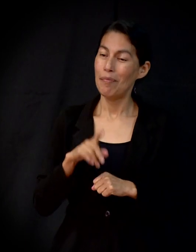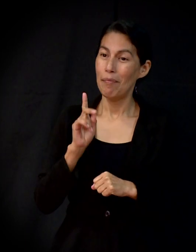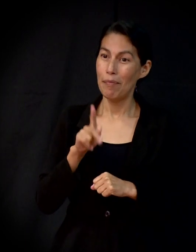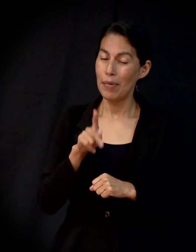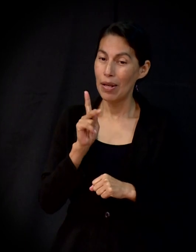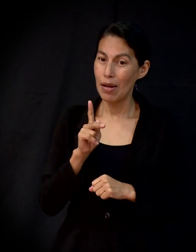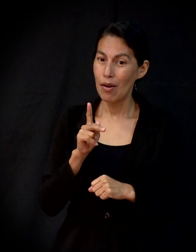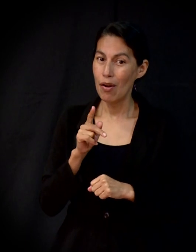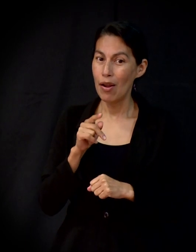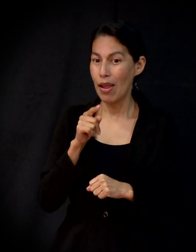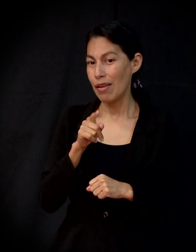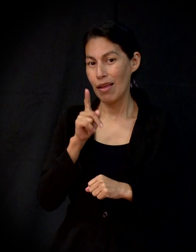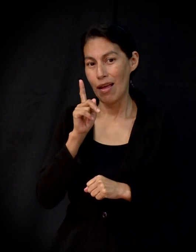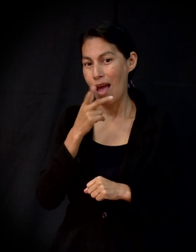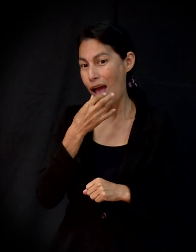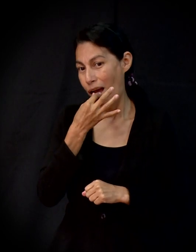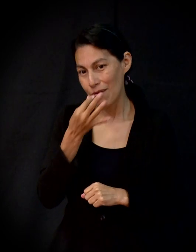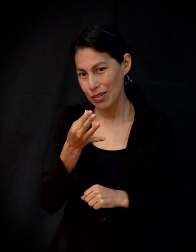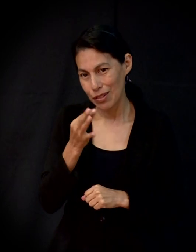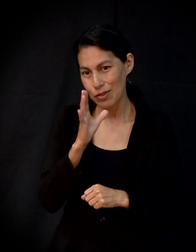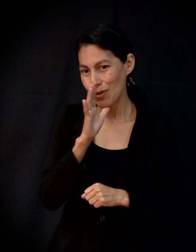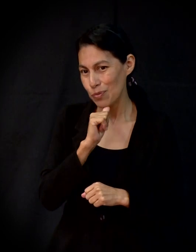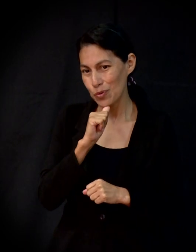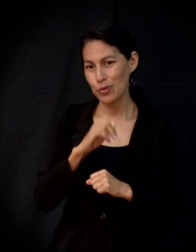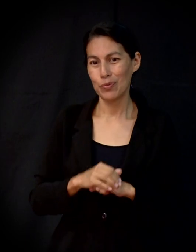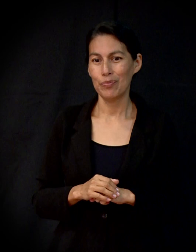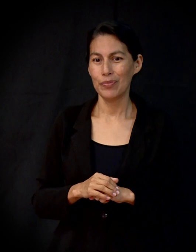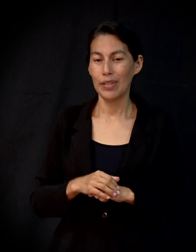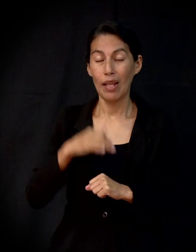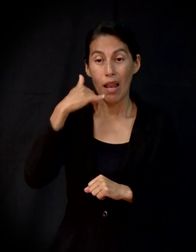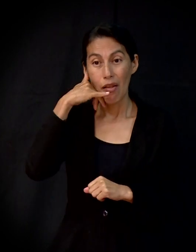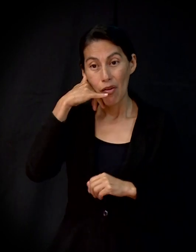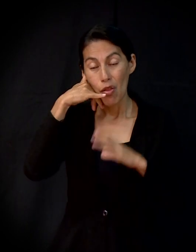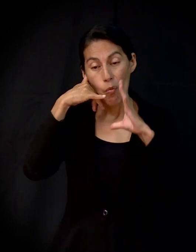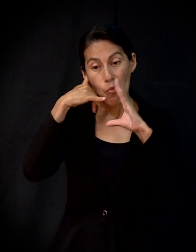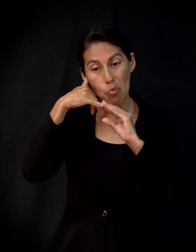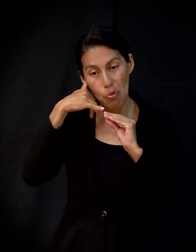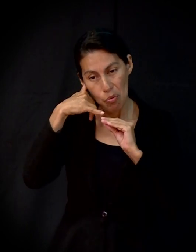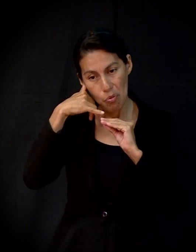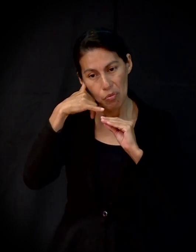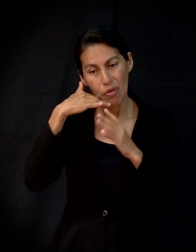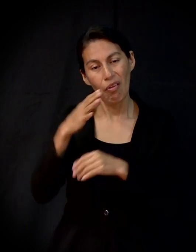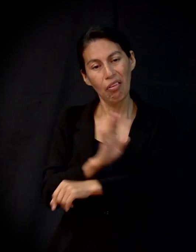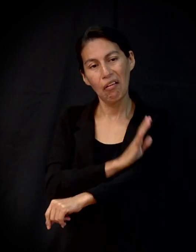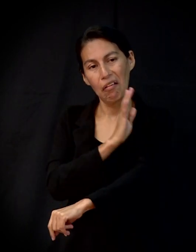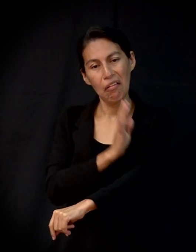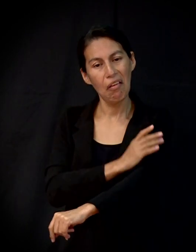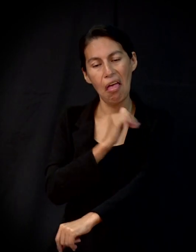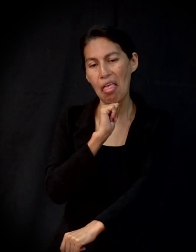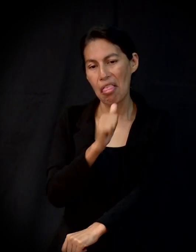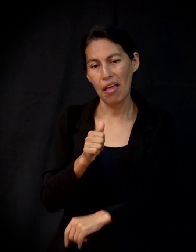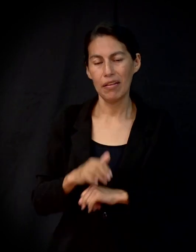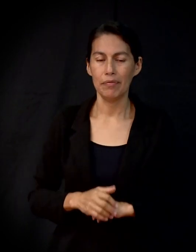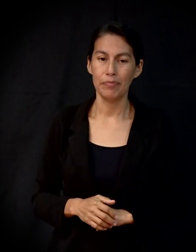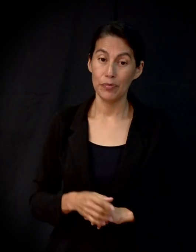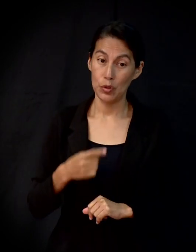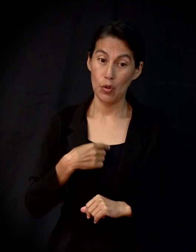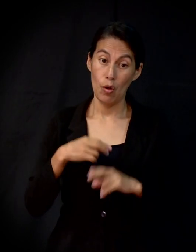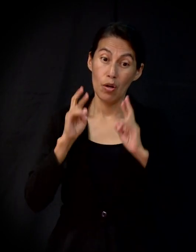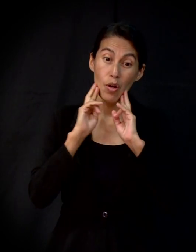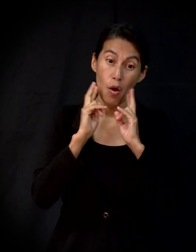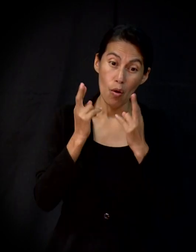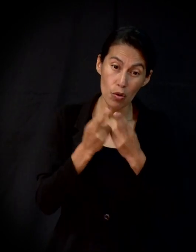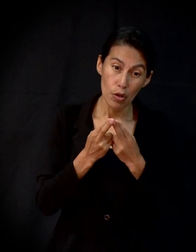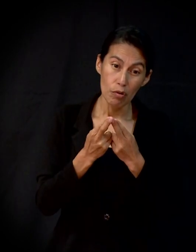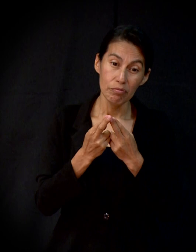no nos pude avisar porque el teléfono se apagó. Ah, y esa fue otra razón, porque justo cuando estuve en una reunión con